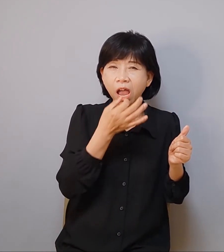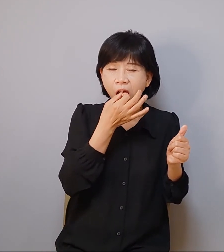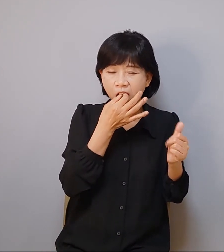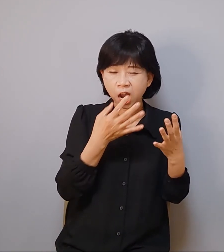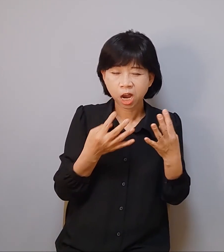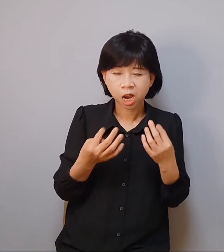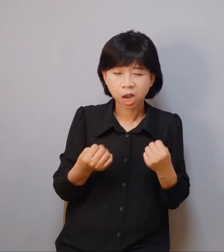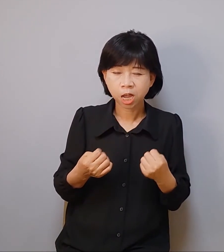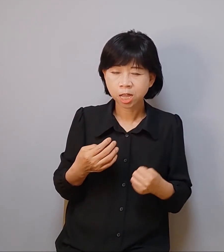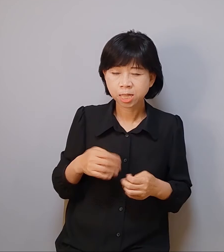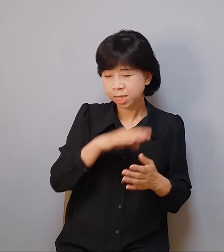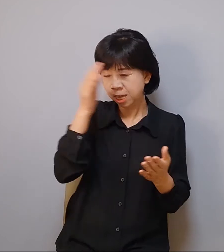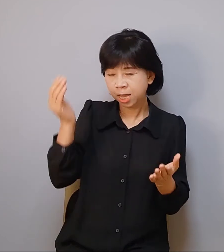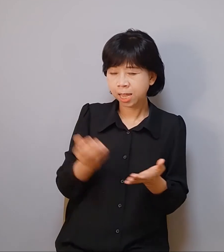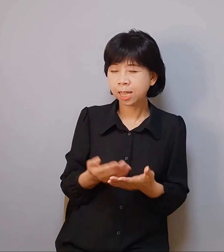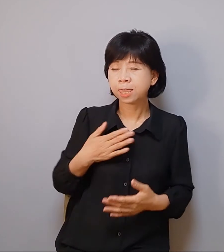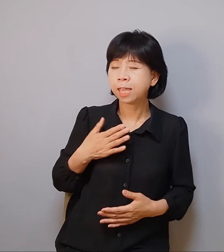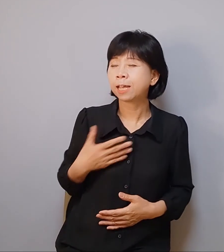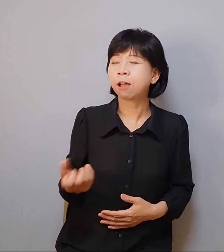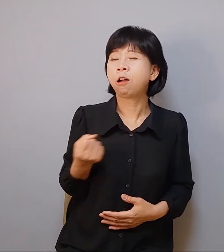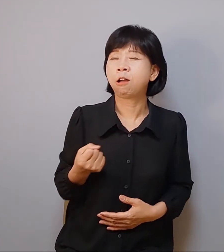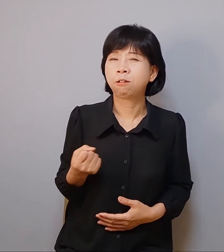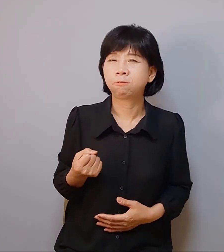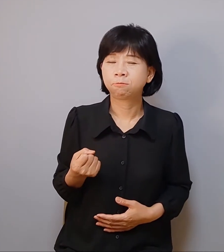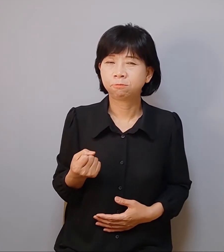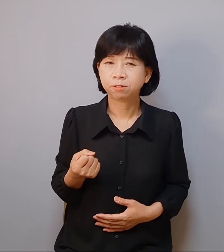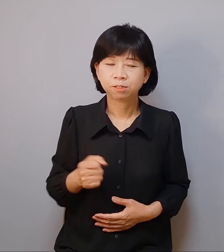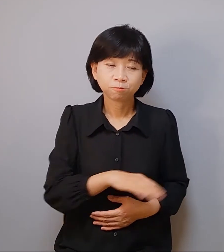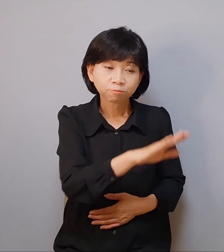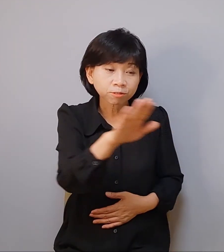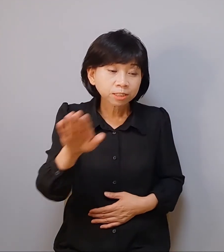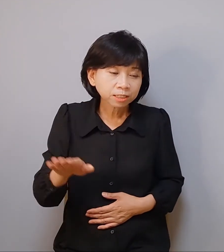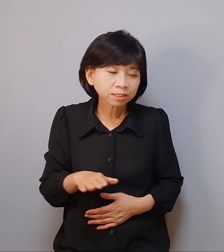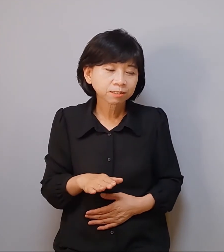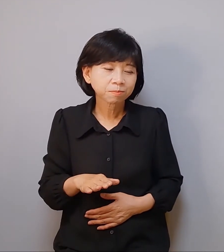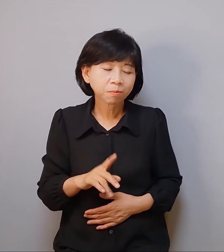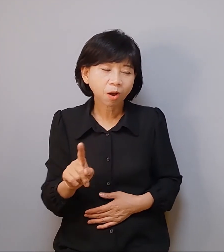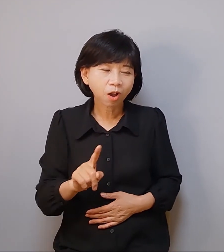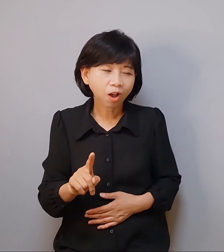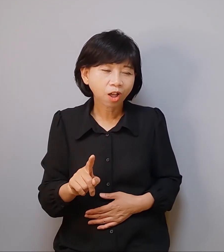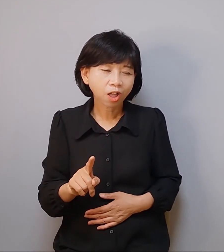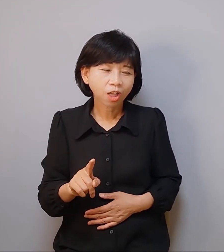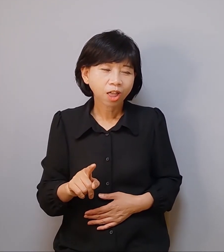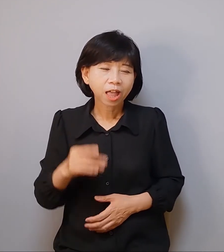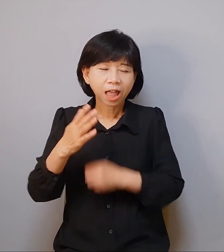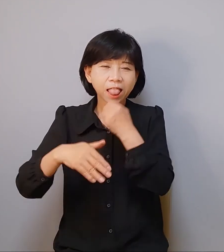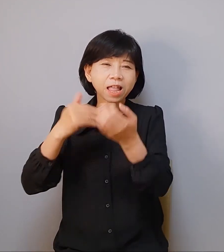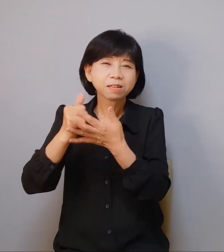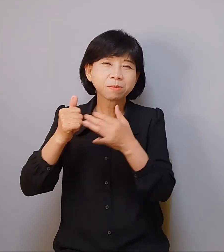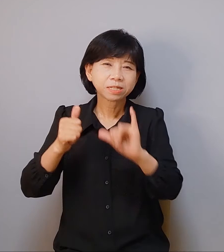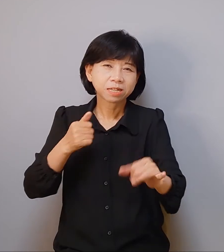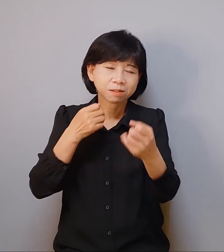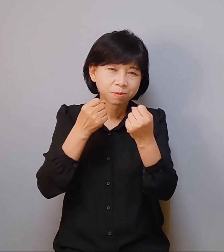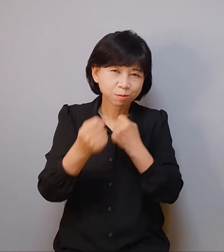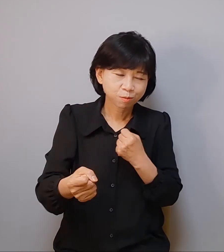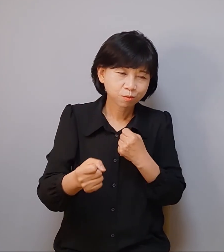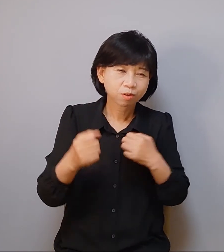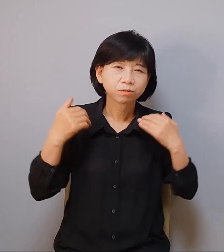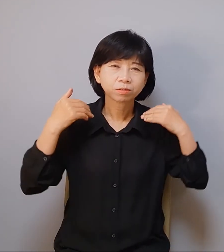우리가 신분은 바뀌었지만 여전히 미성숙한 모습이 있다라는 겁니다.